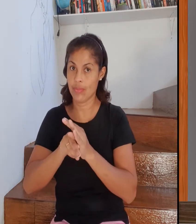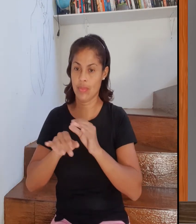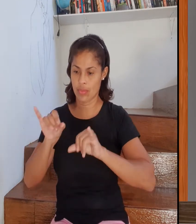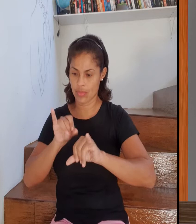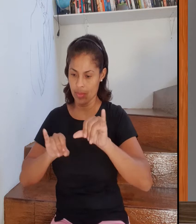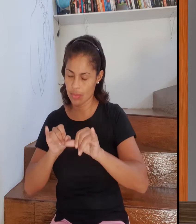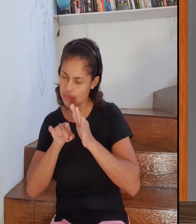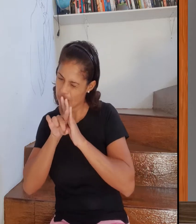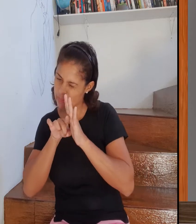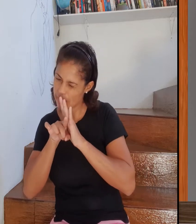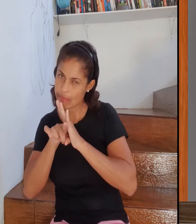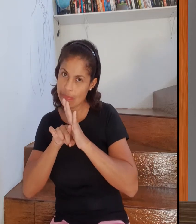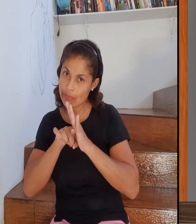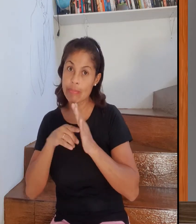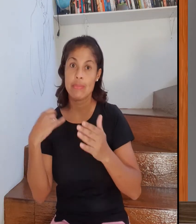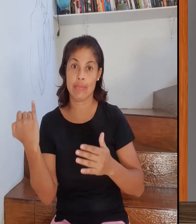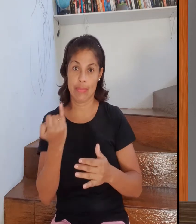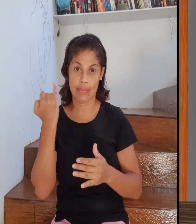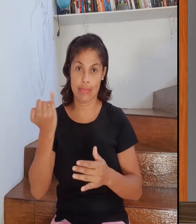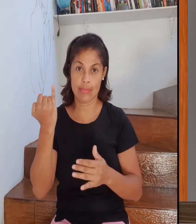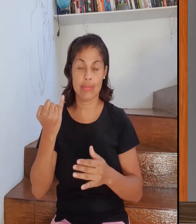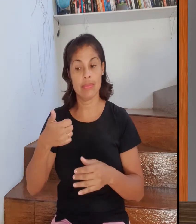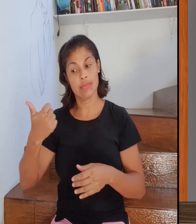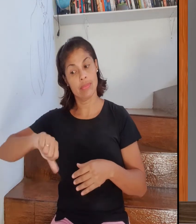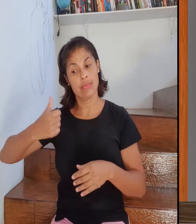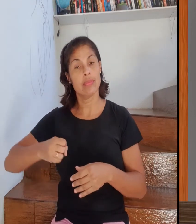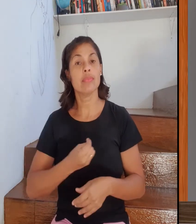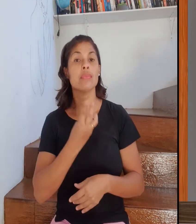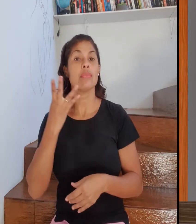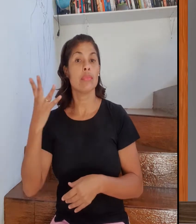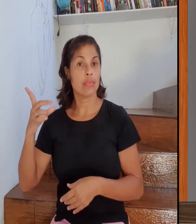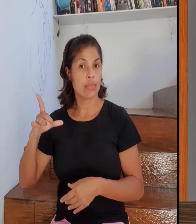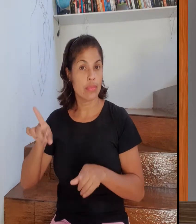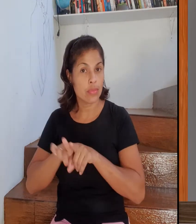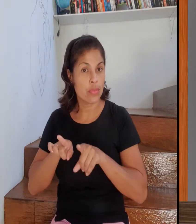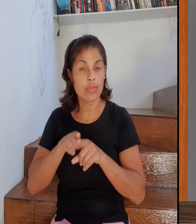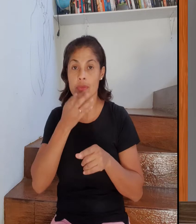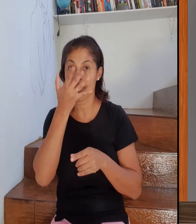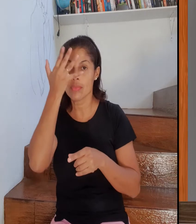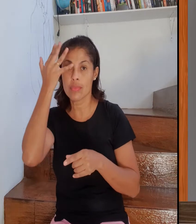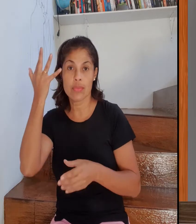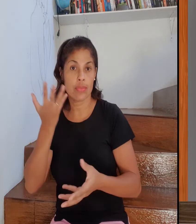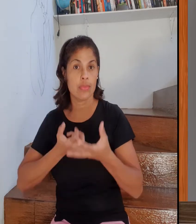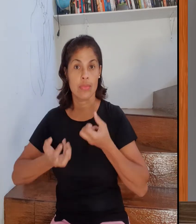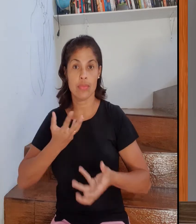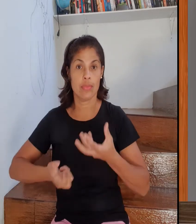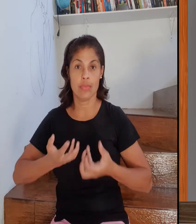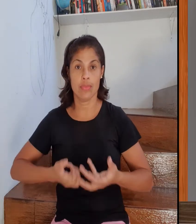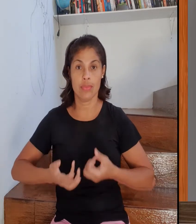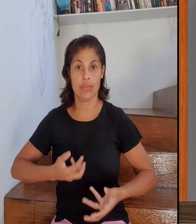de química analítica e é importante para avaliar a quantidade e a velocidade de absorção de um